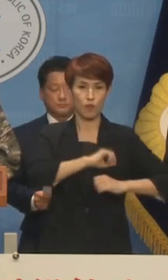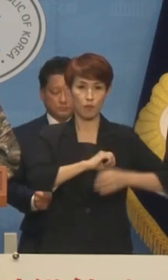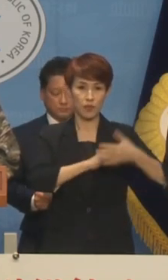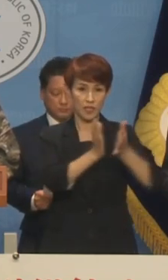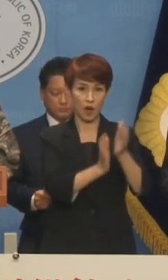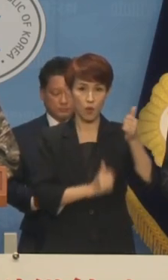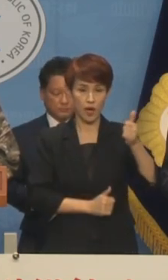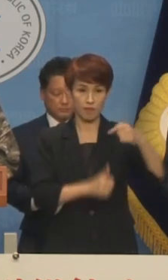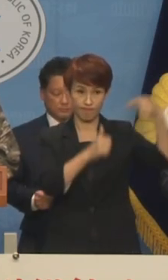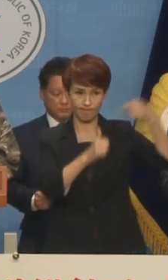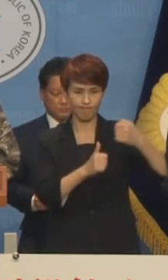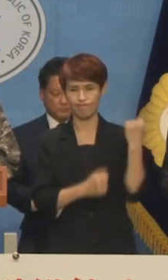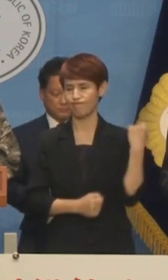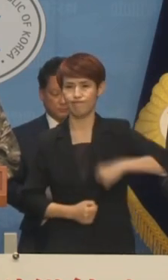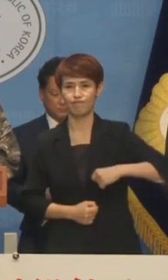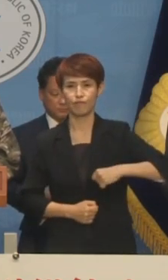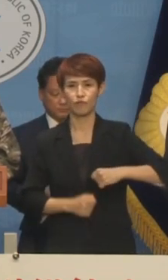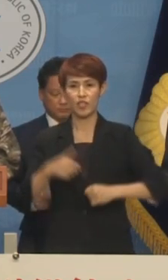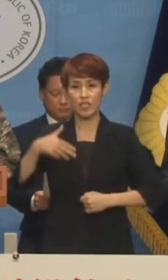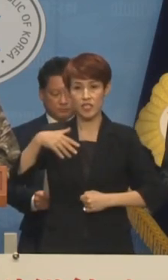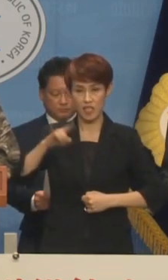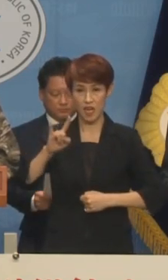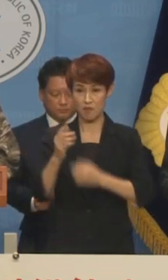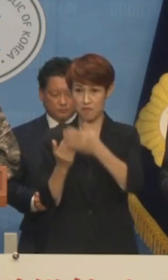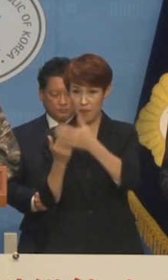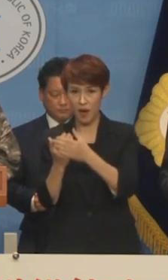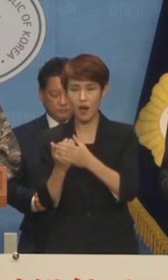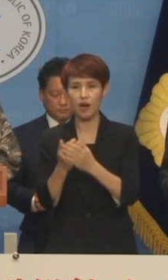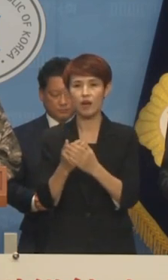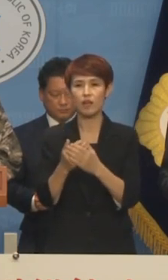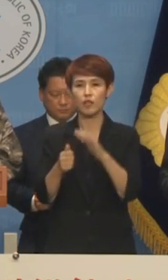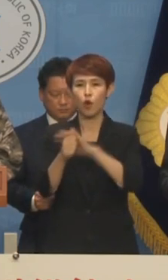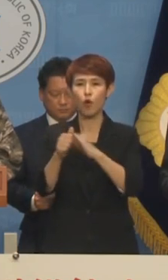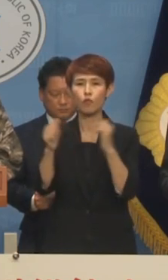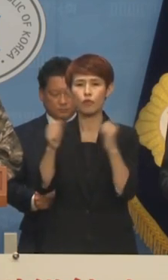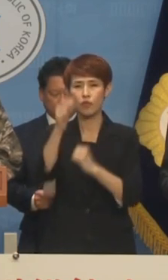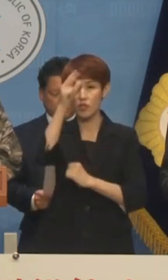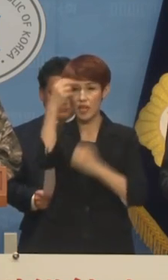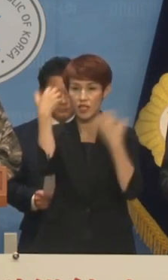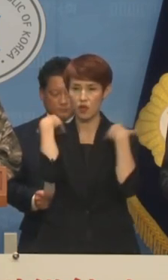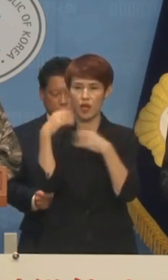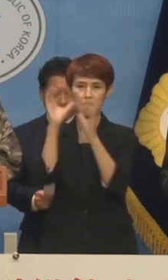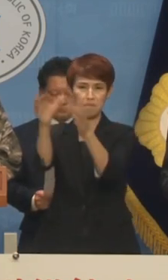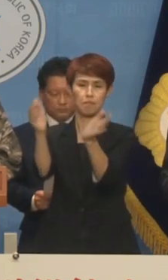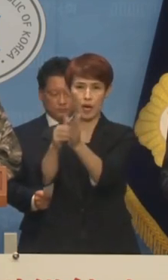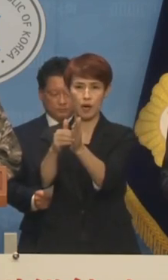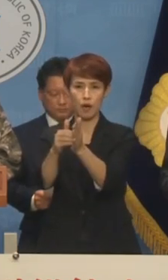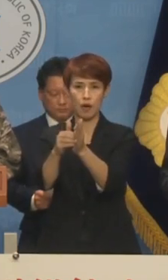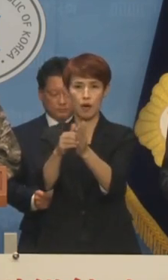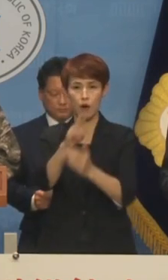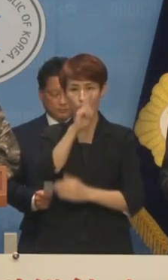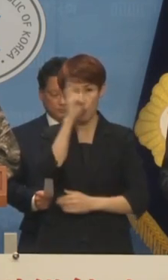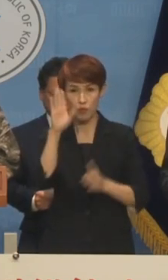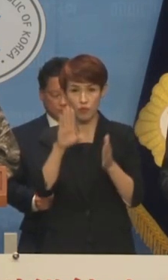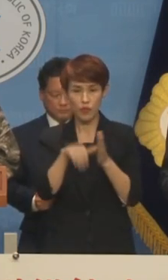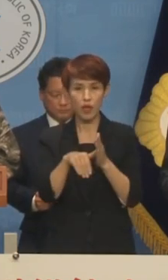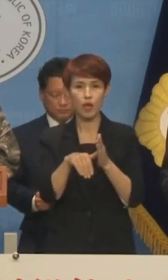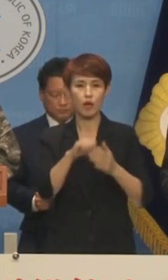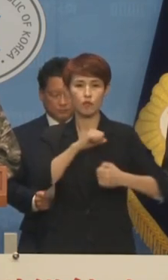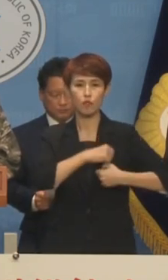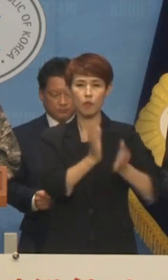어기고 최상병 사건을 경북경찰청에 넘깁니다. 그러자 반나절 만에 국방부 검찰단이